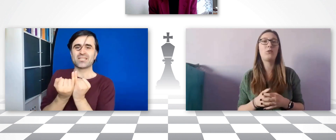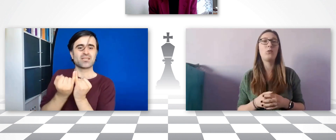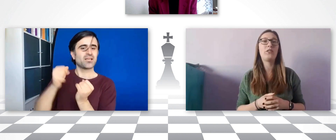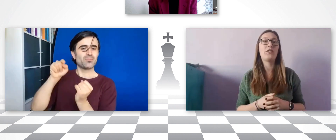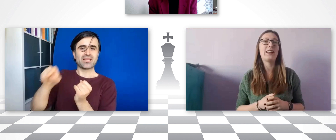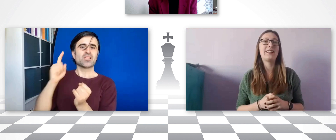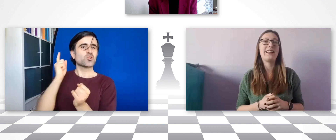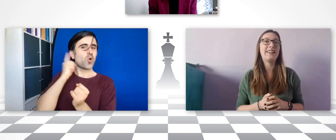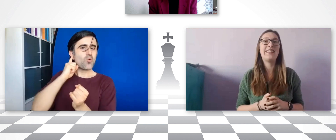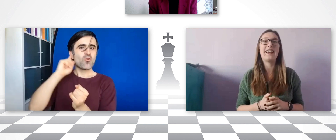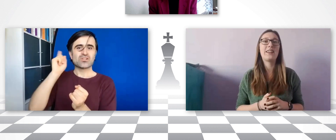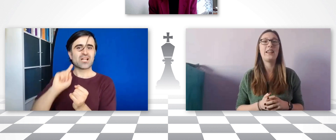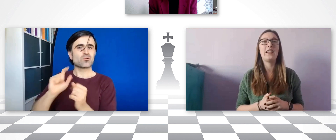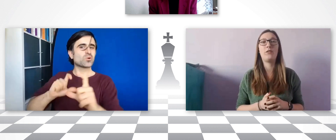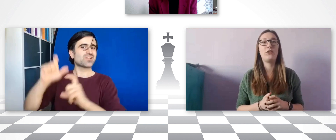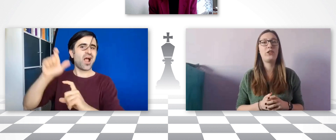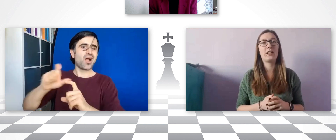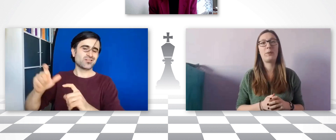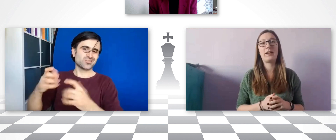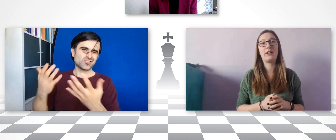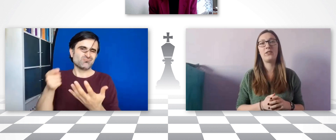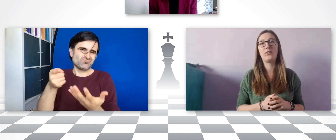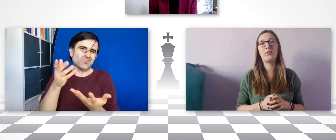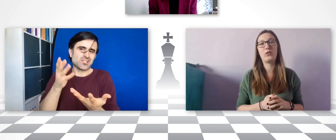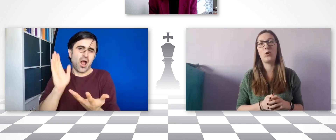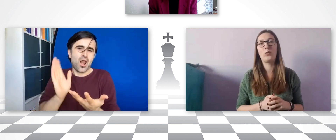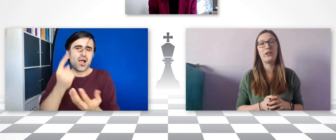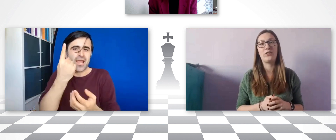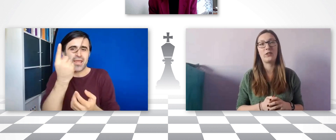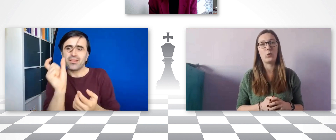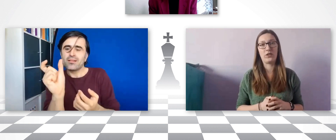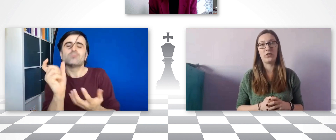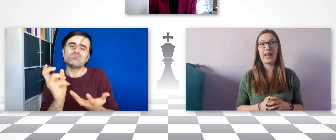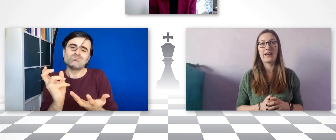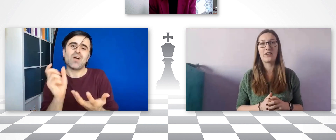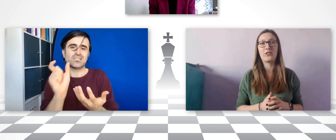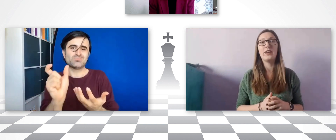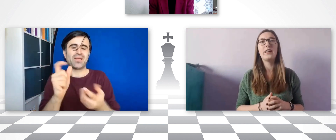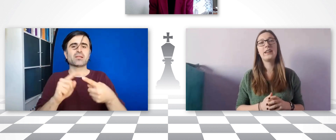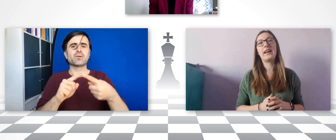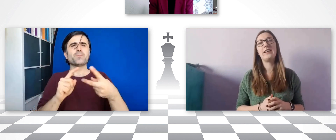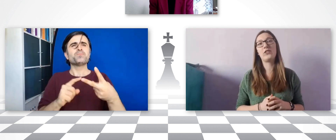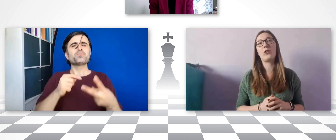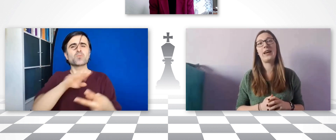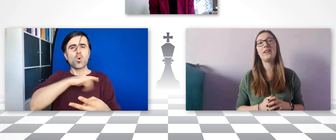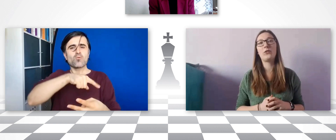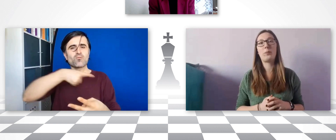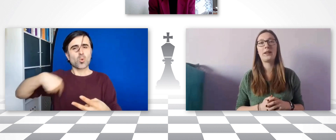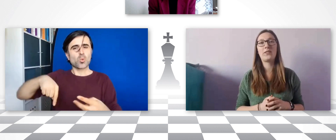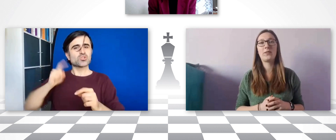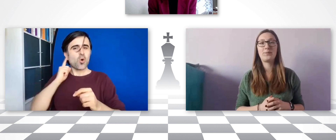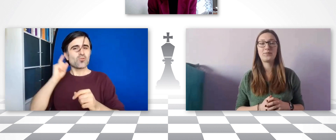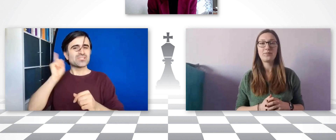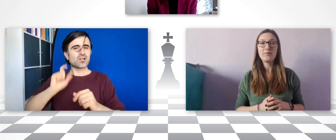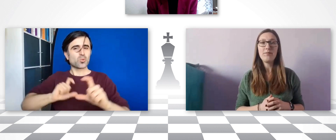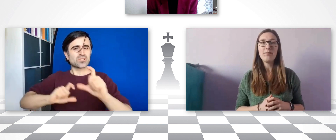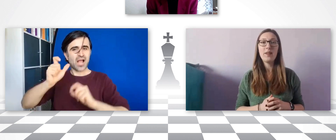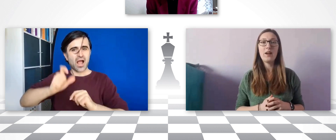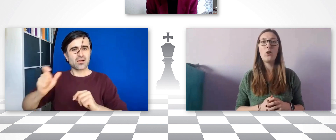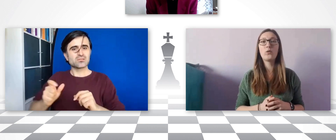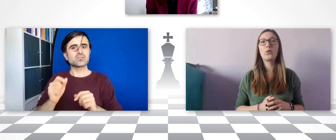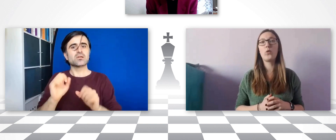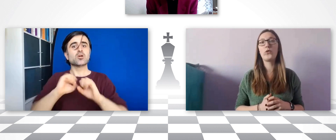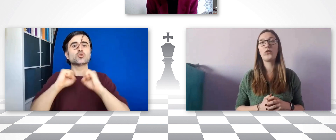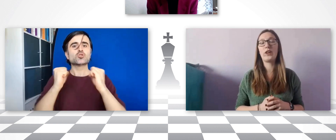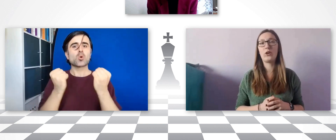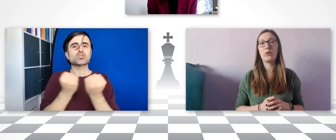zij voelen zich niet echt geïdentificeerd bij de dove en slechthorende schakers. Nee. En dat is al één aspect.